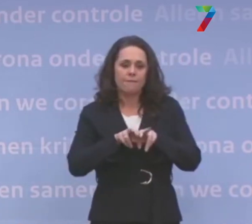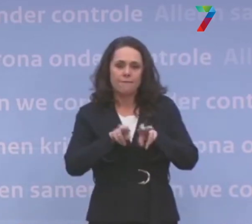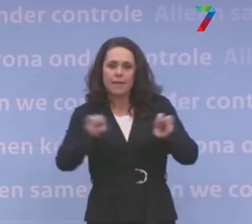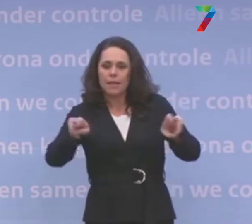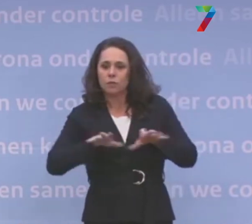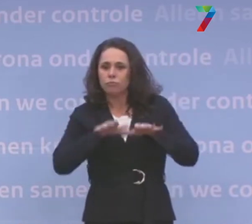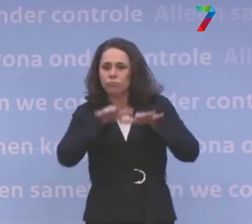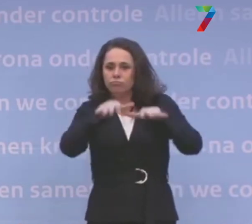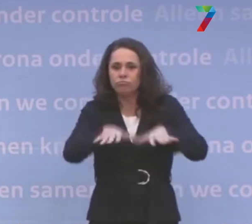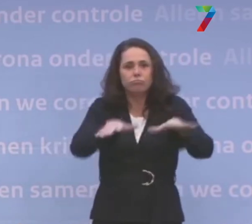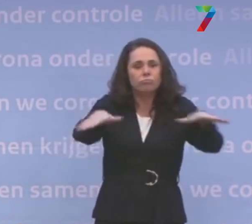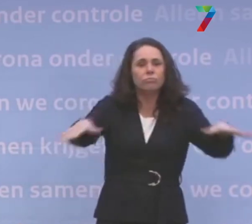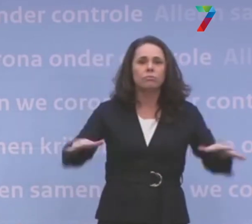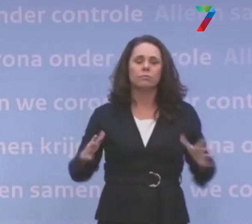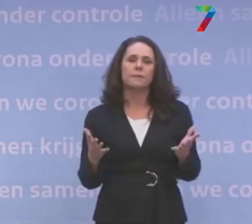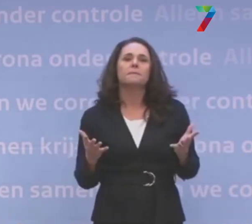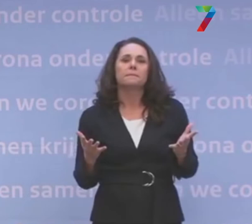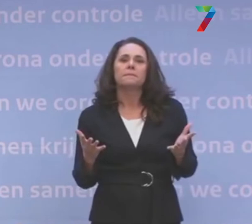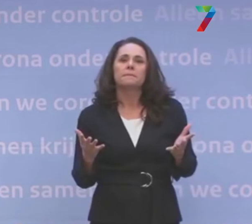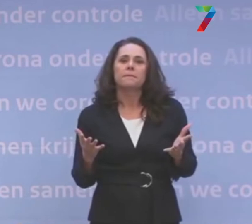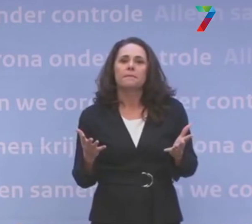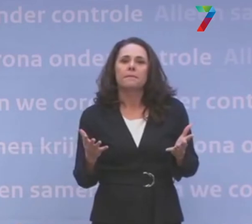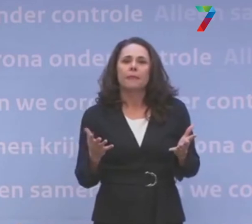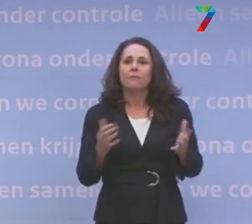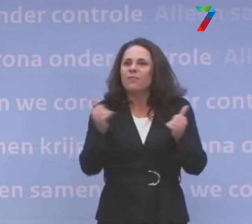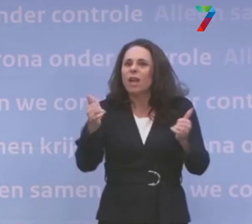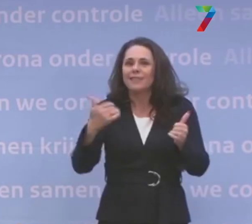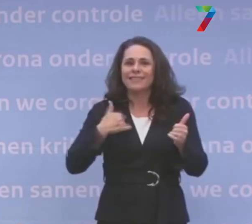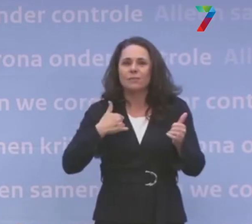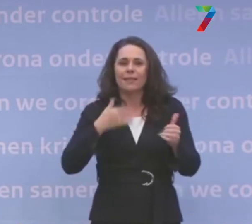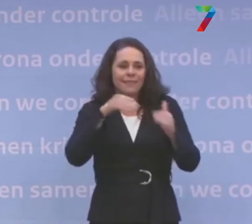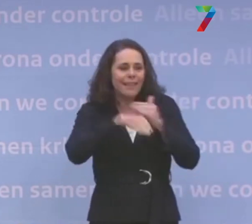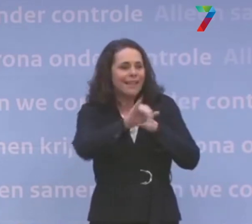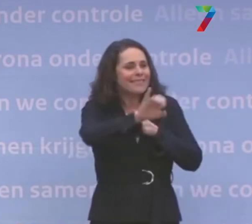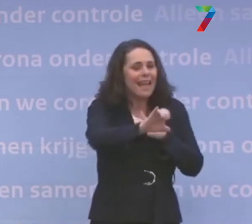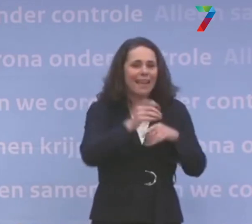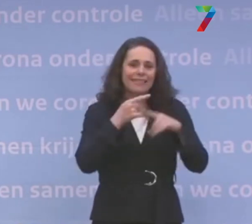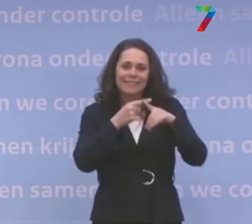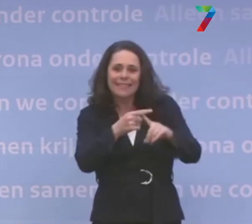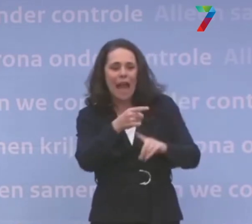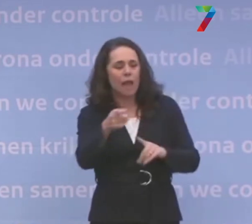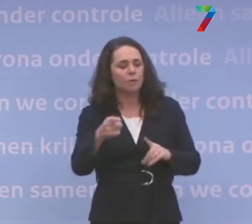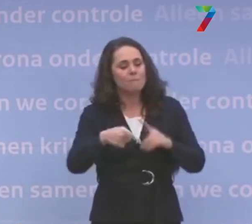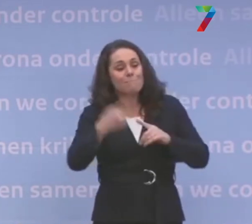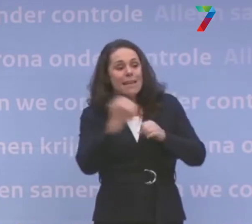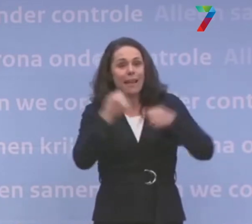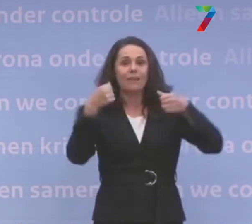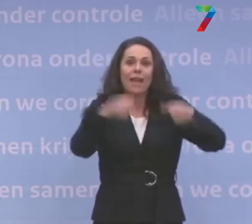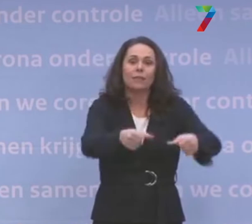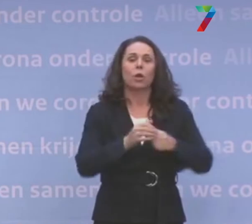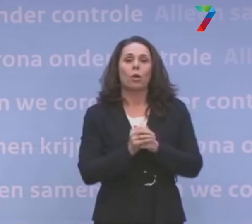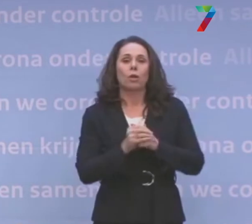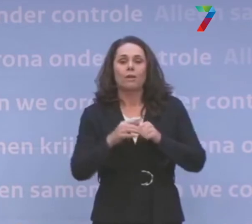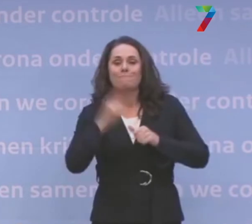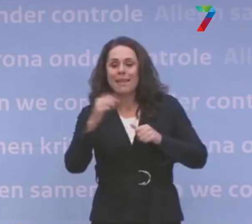door de samenleving. En die ontzettend fantastische mensen op onze IC's en ziekenhuizen te maken krijgen met nog meer werkdruk.